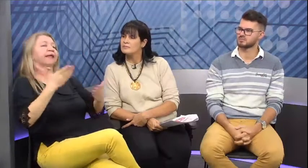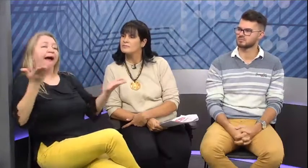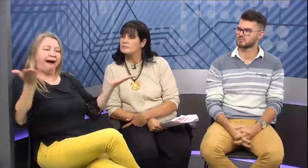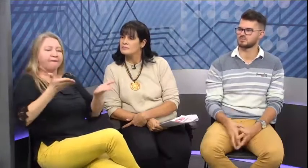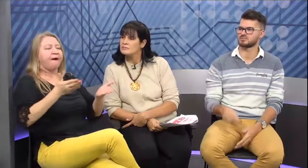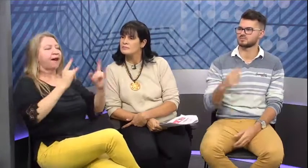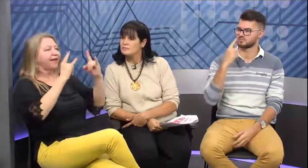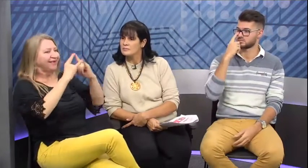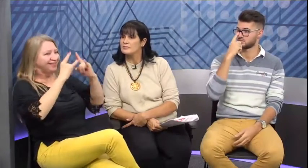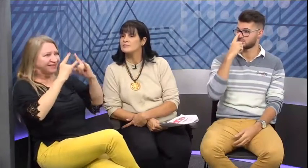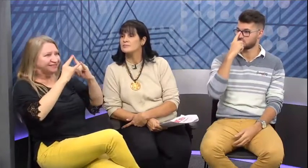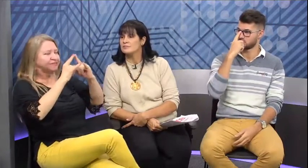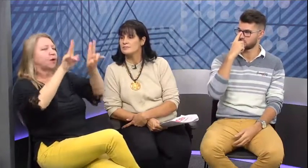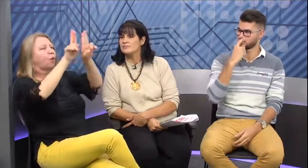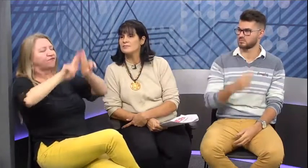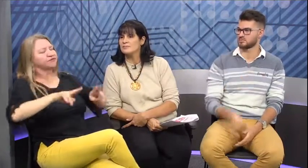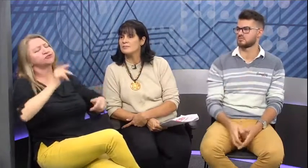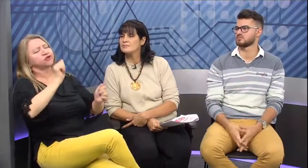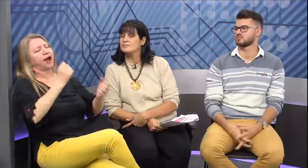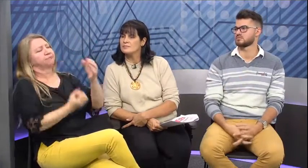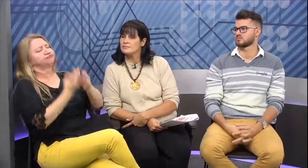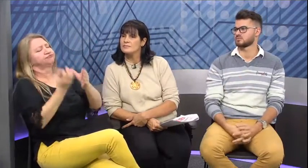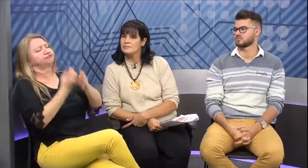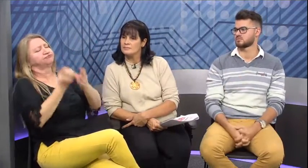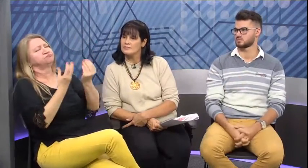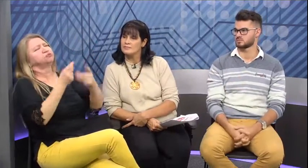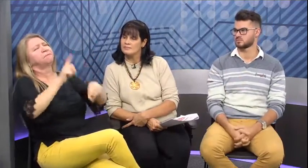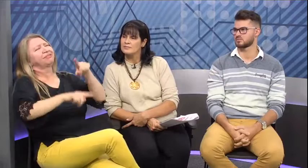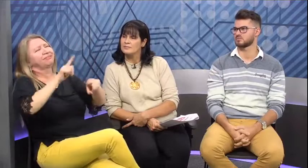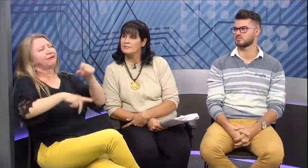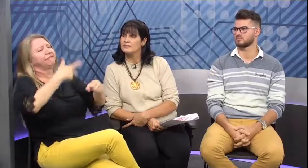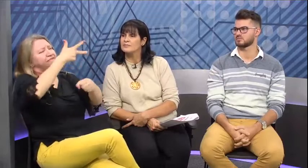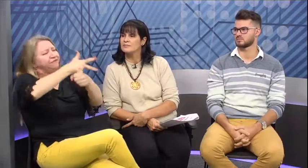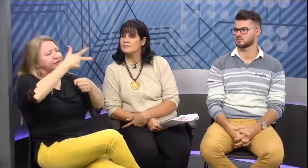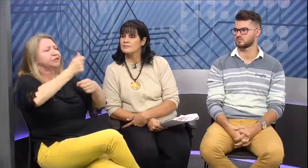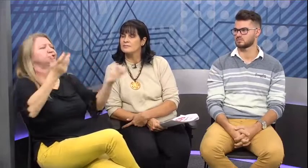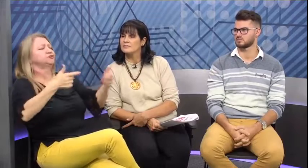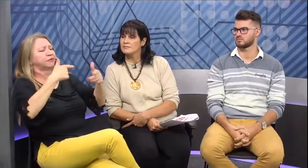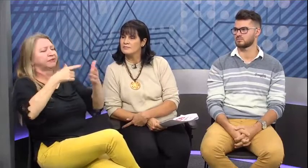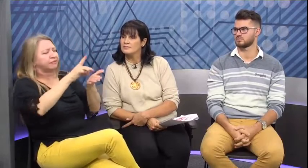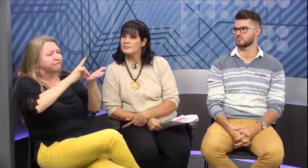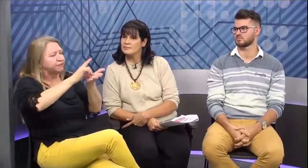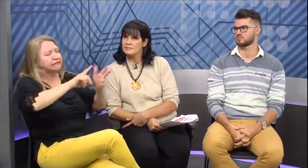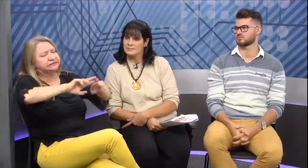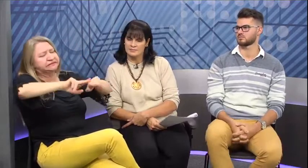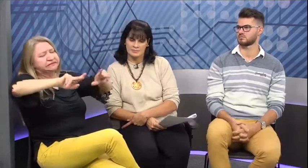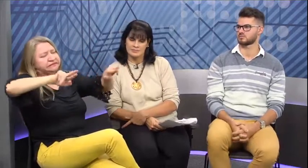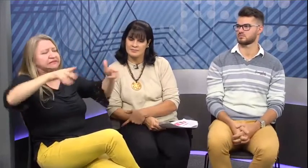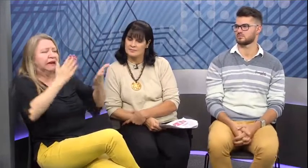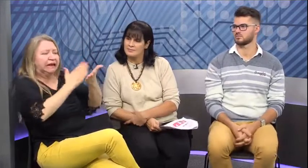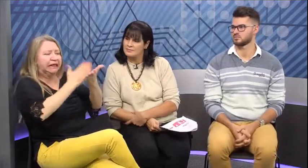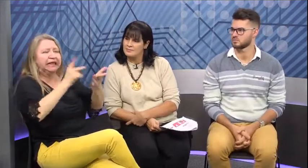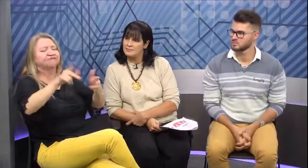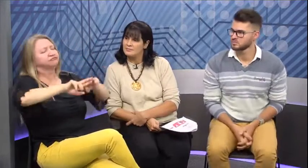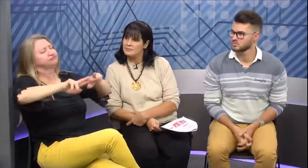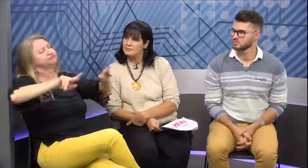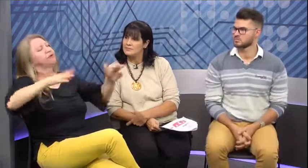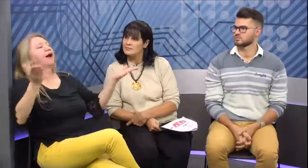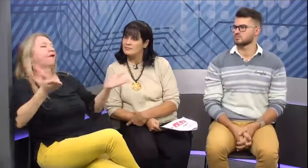materiais adaptados, né? E hoje o INES, que é o Instituto Nacional, tem vários materiais adaptados, DVD,